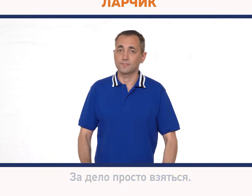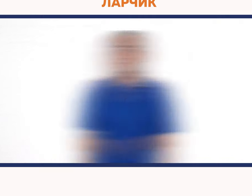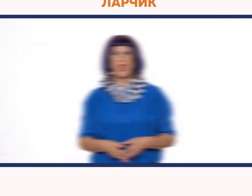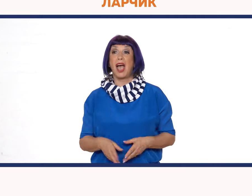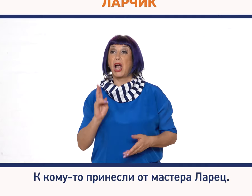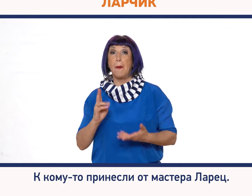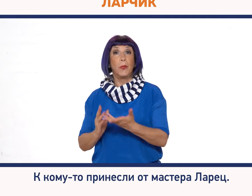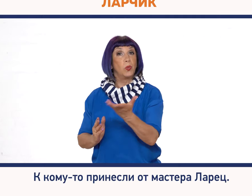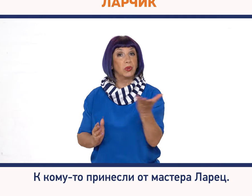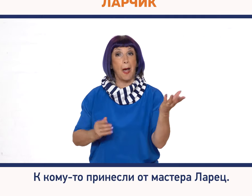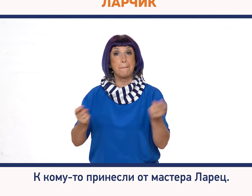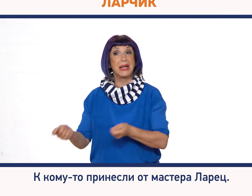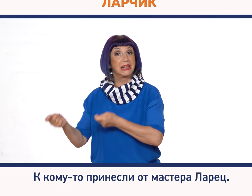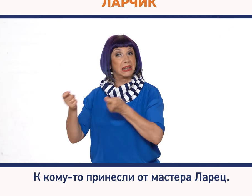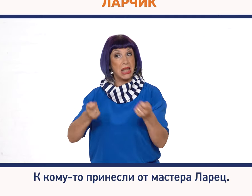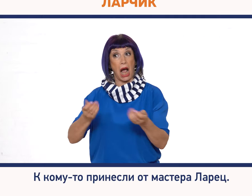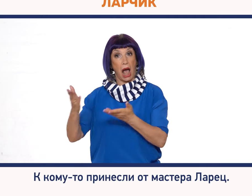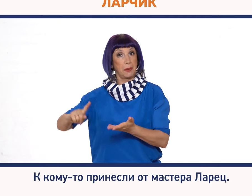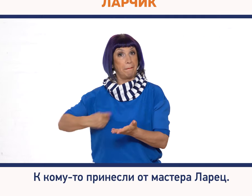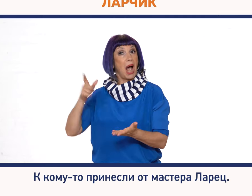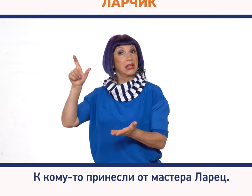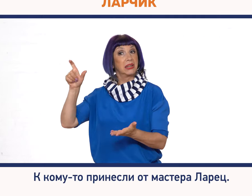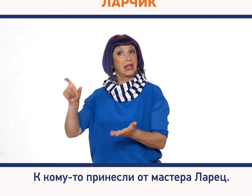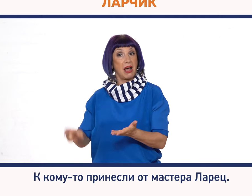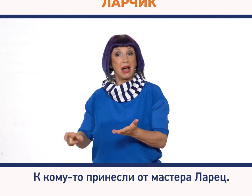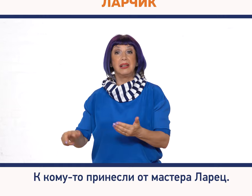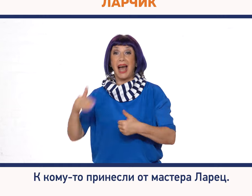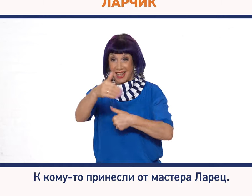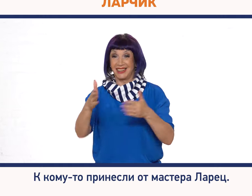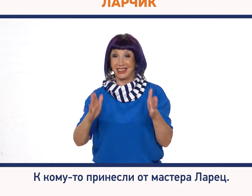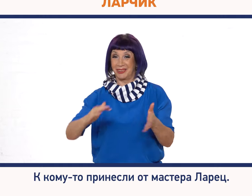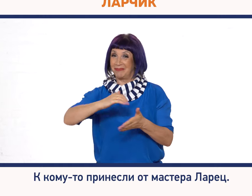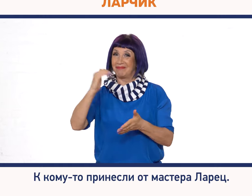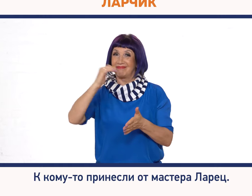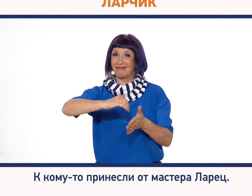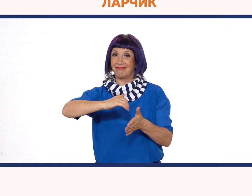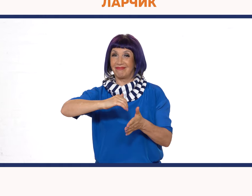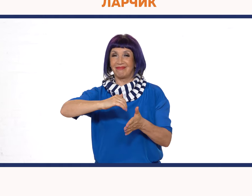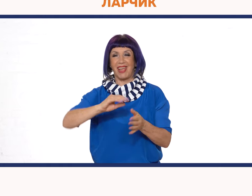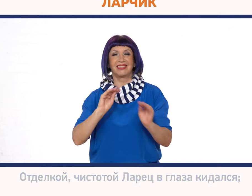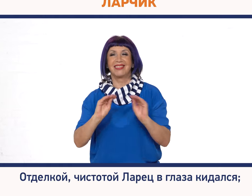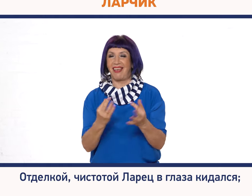взяться. Кому-то принесли от мастера ларец.